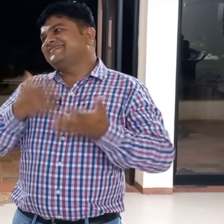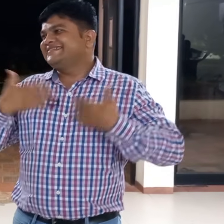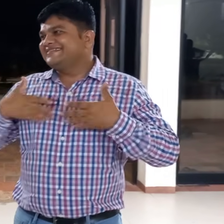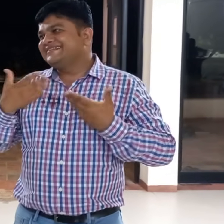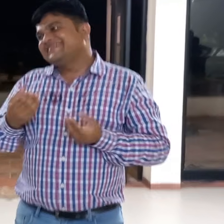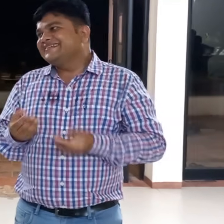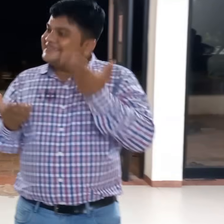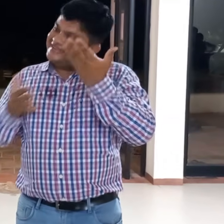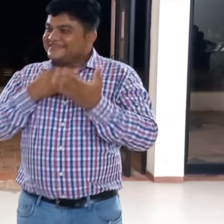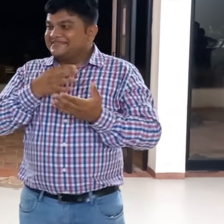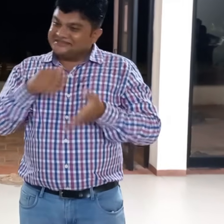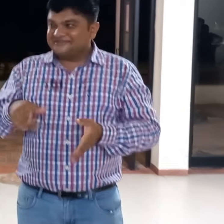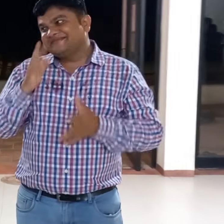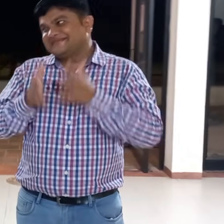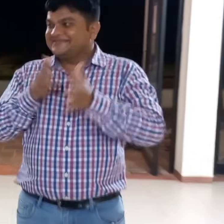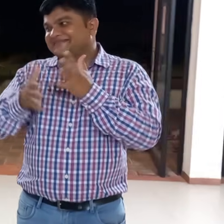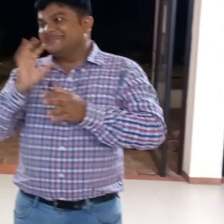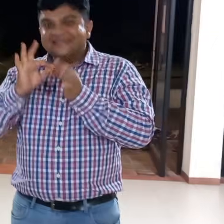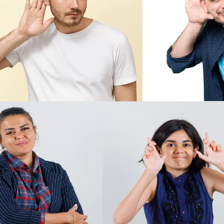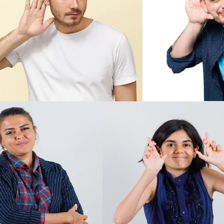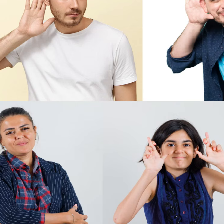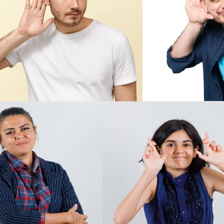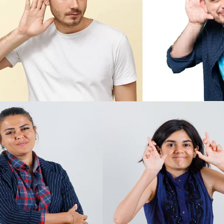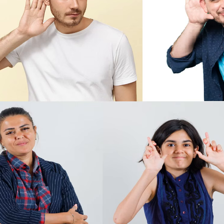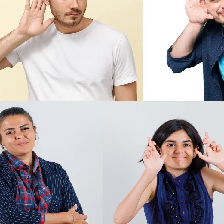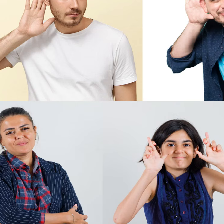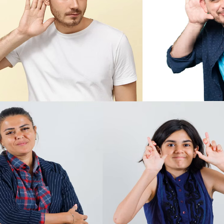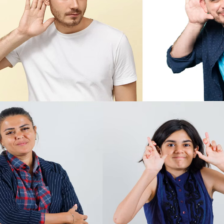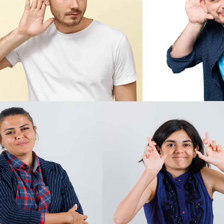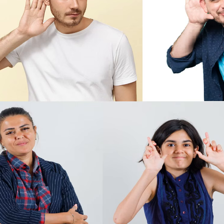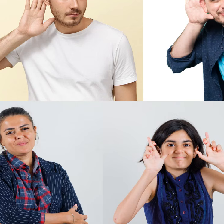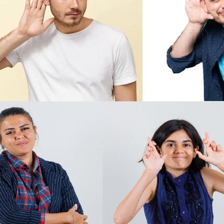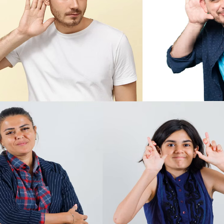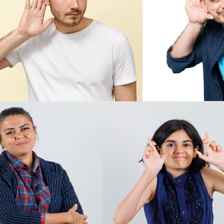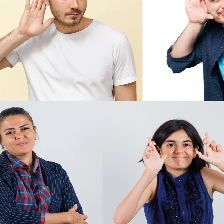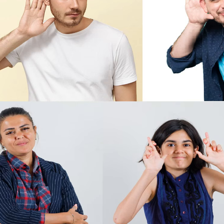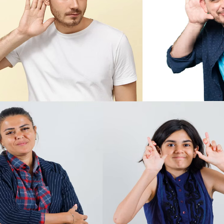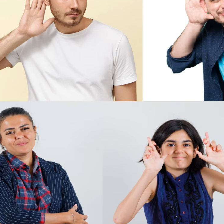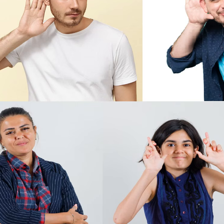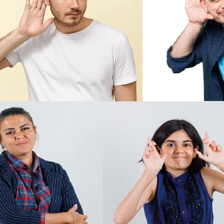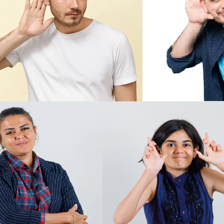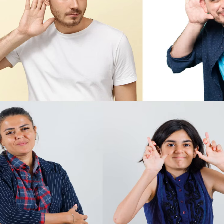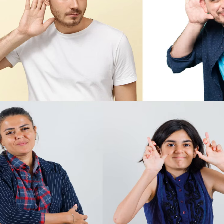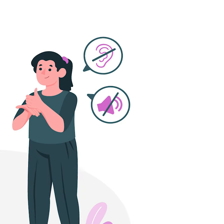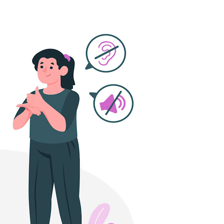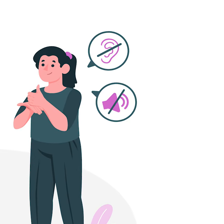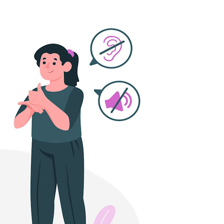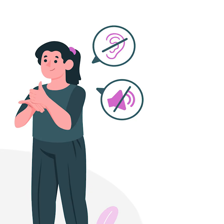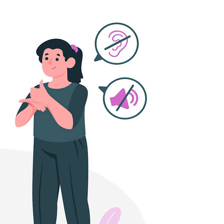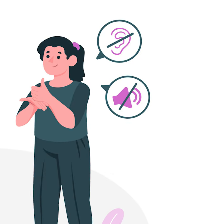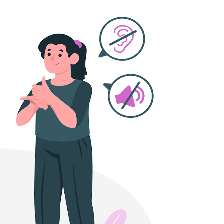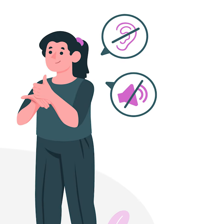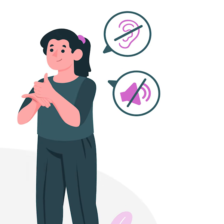જ્યાં ભાષા જ નથી ત્યાં દાદા પહોંચી શકે? અહીં વાત છે ડેફ ભાઈઓ અને બહેનોની,